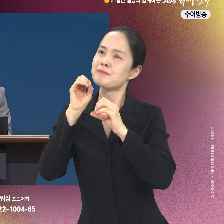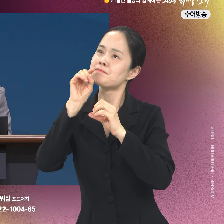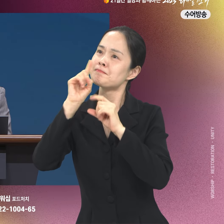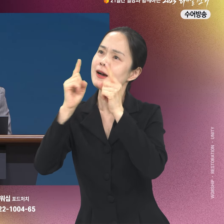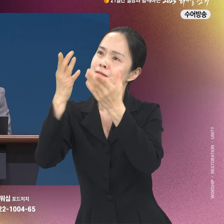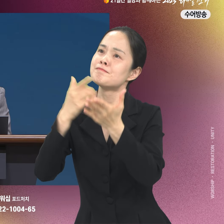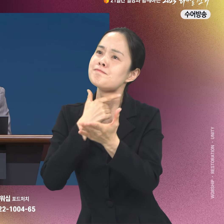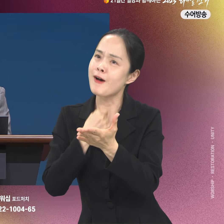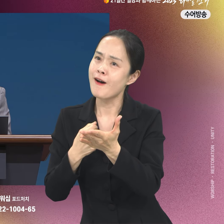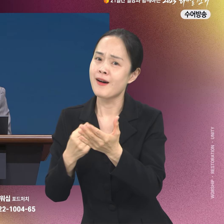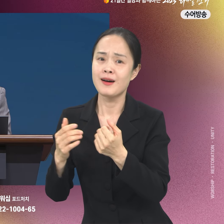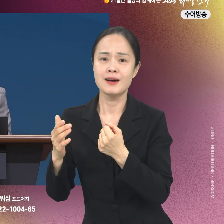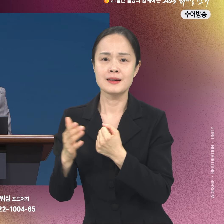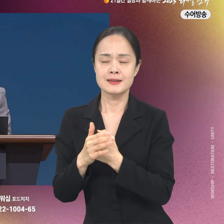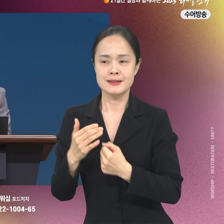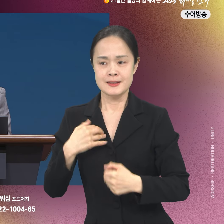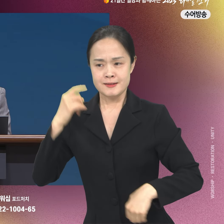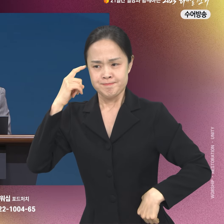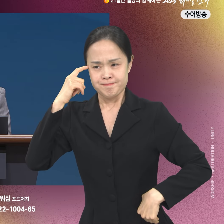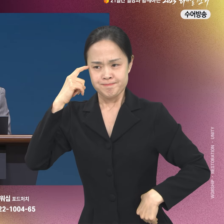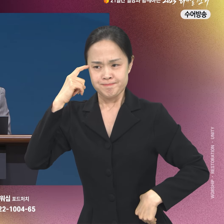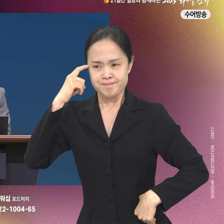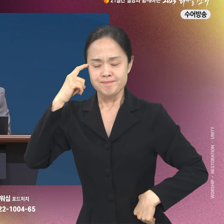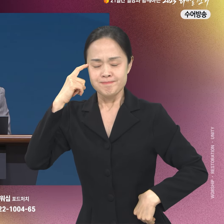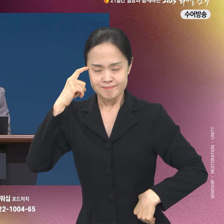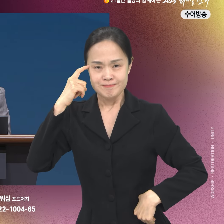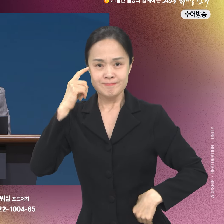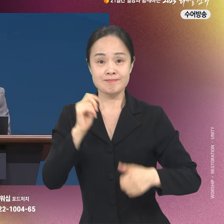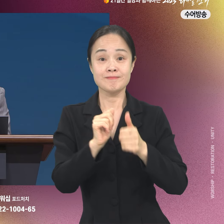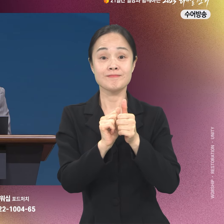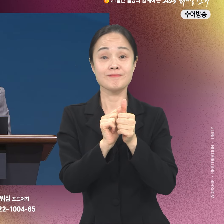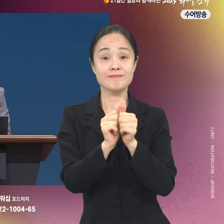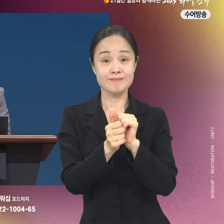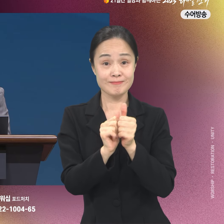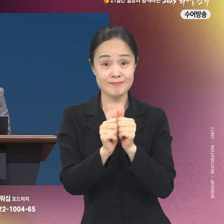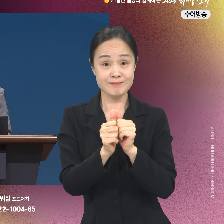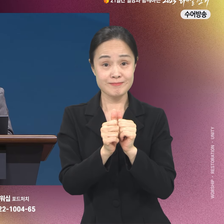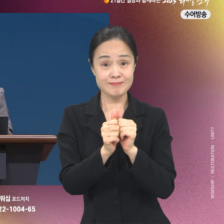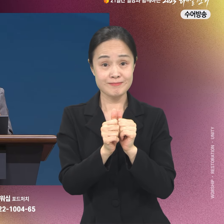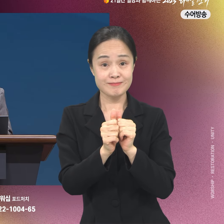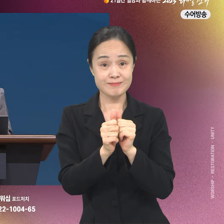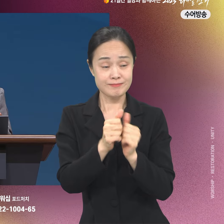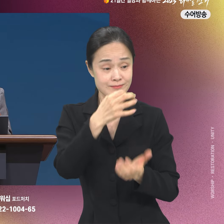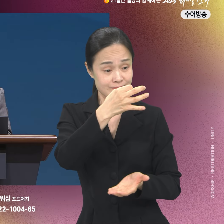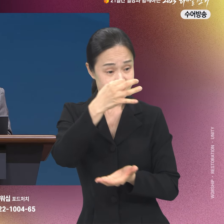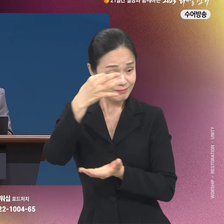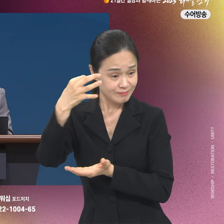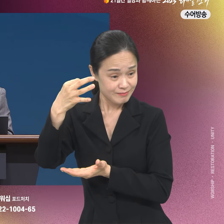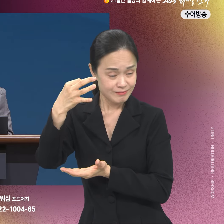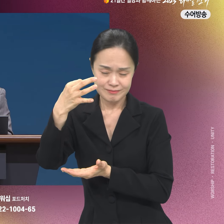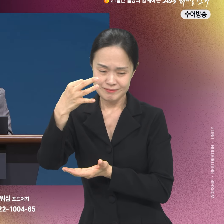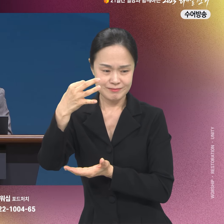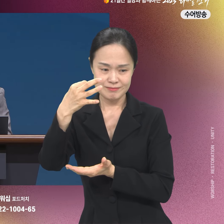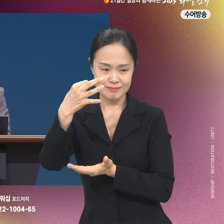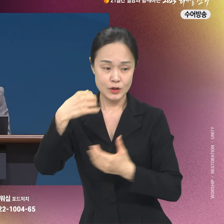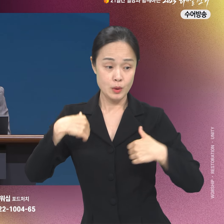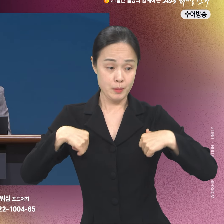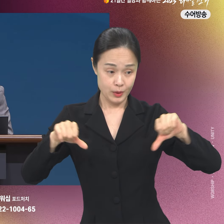제안을 다시 하게 됩니다. 지분을 포기할 테니 이 작품의 권리를 다 달라.